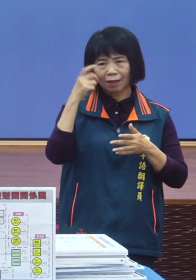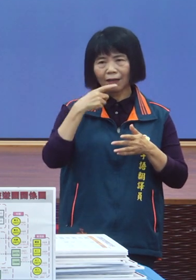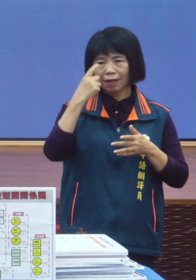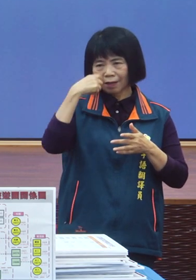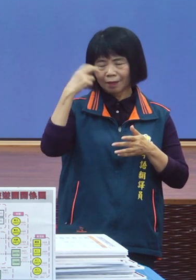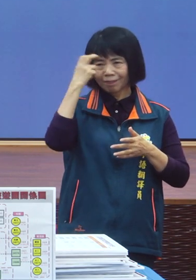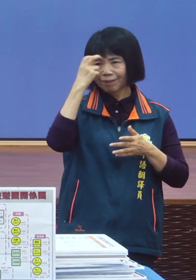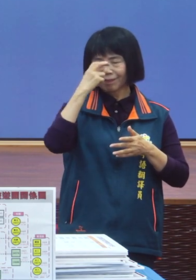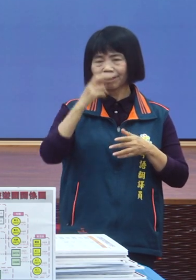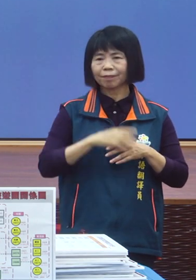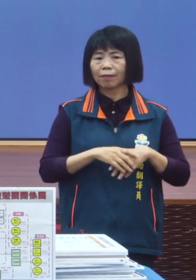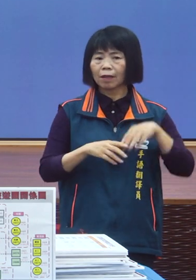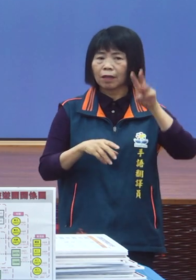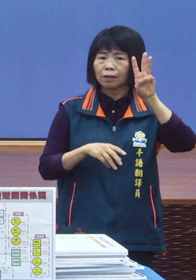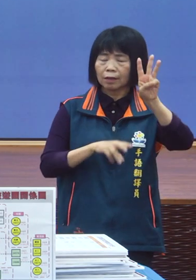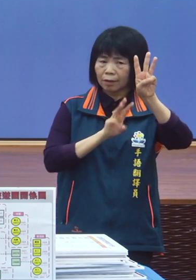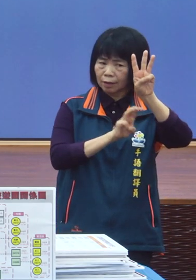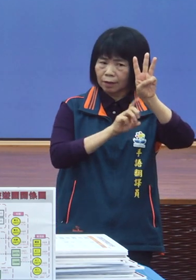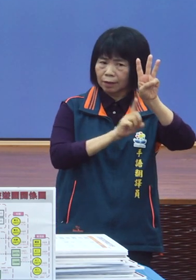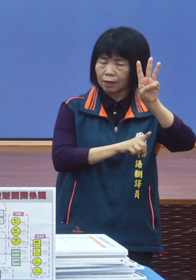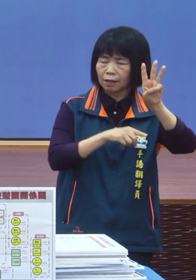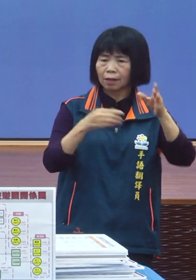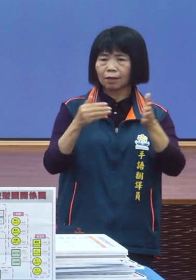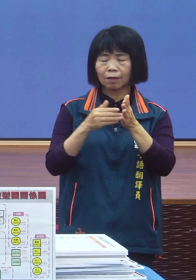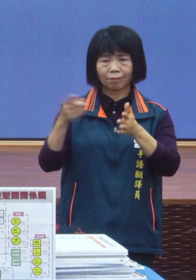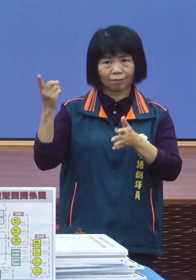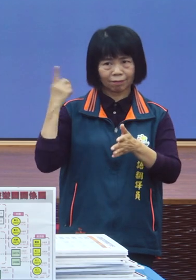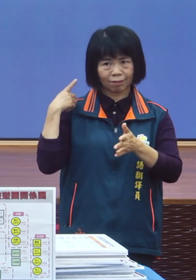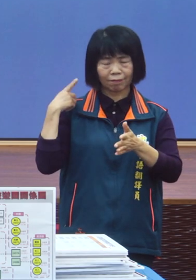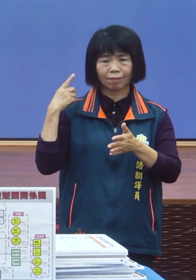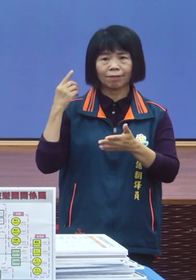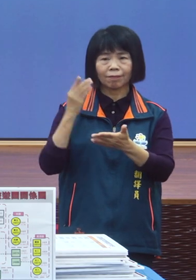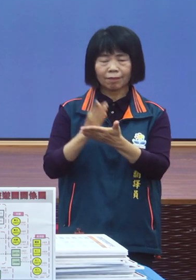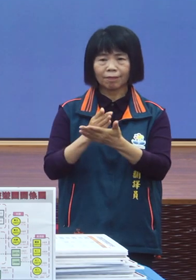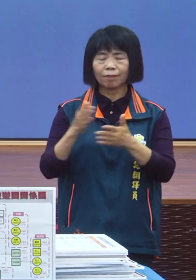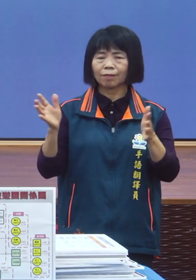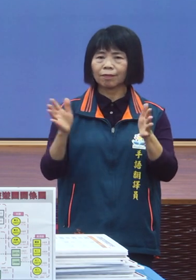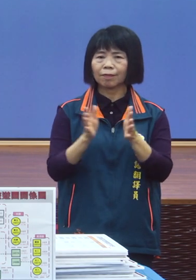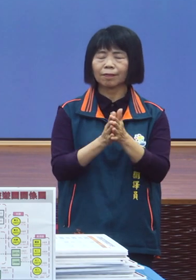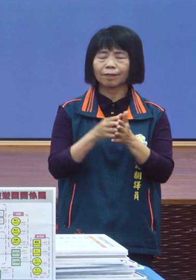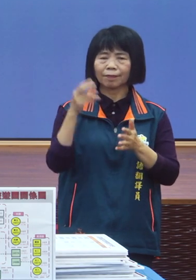从3月31号快筛到昨天为止一共筛了